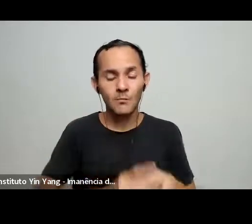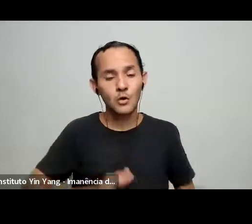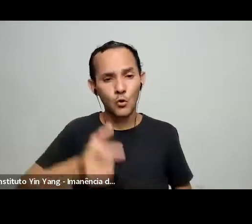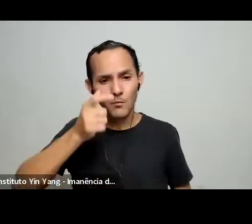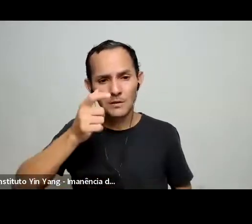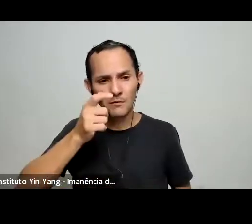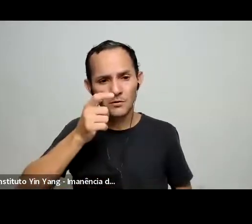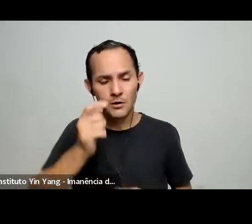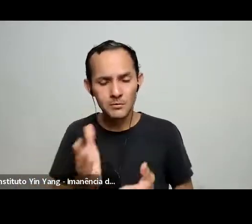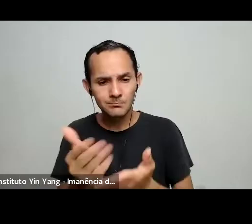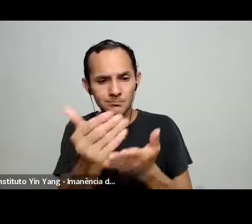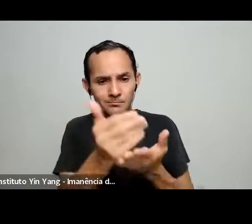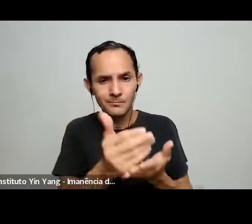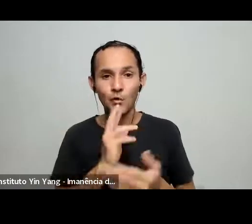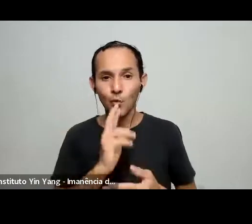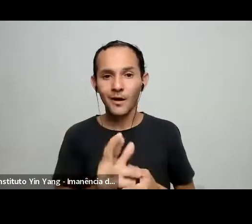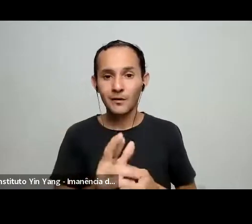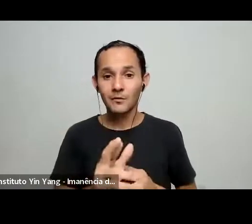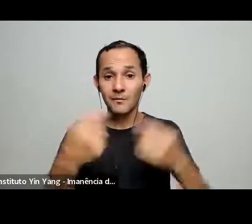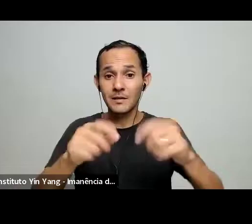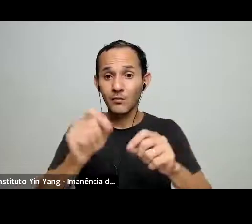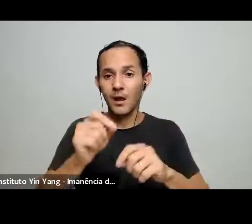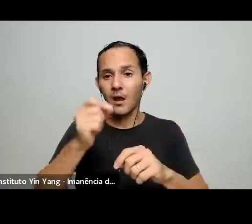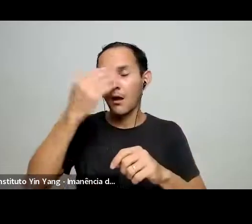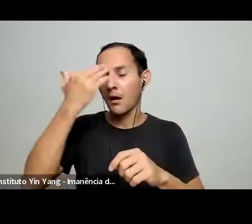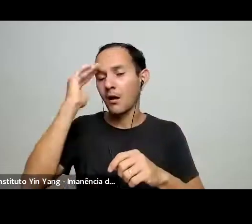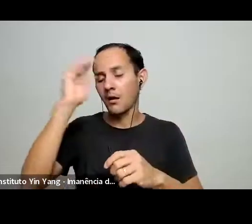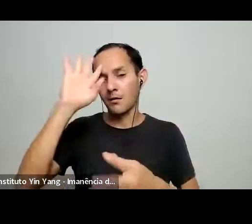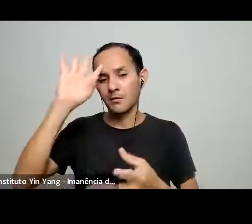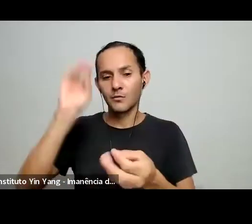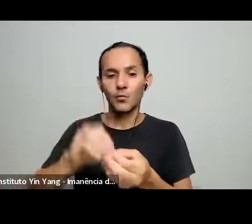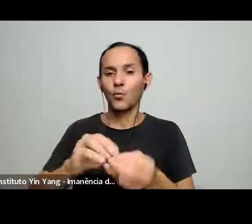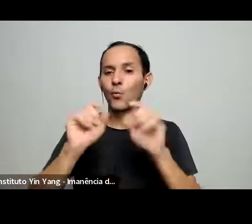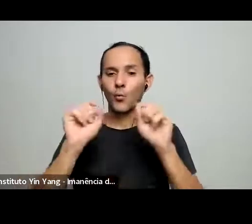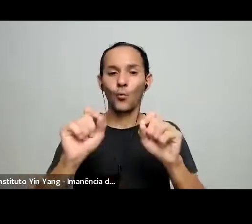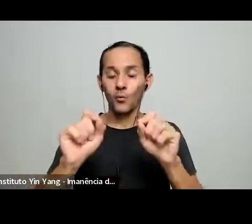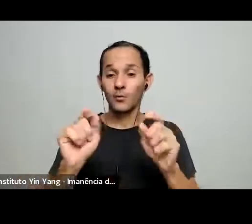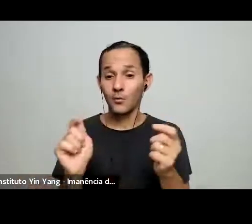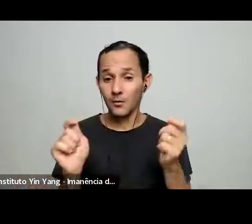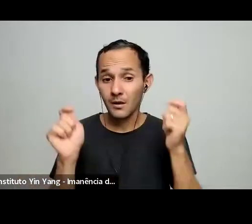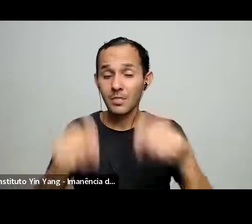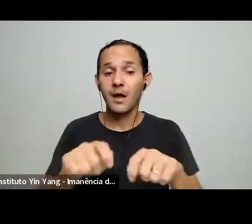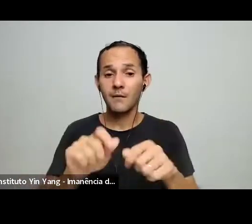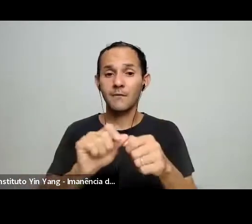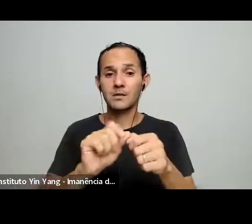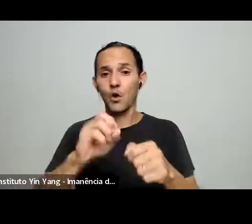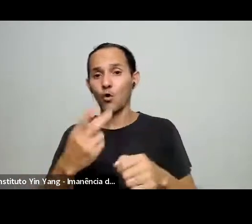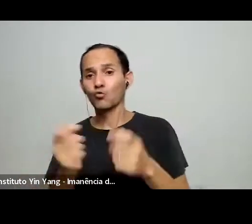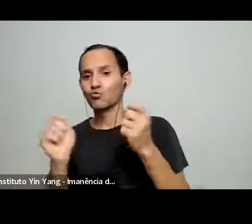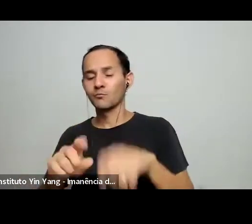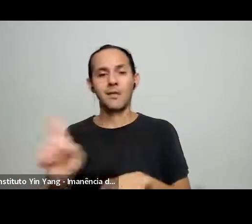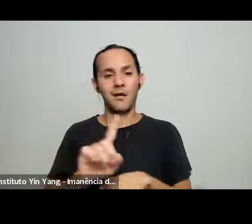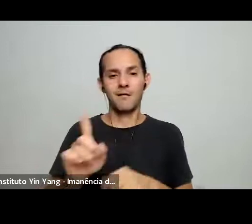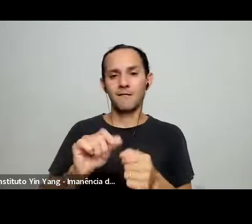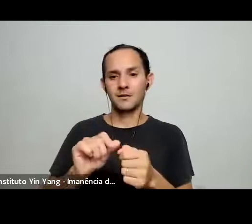tirar resultados, né, é necessário aqui ter um entendimento de que o que é possível e o que não é possível de